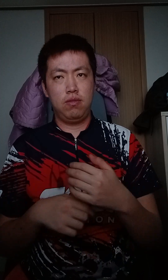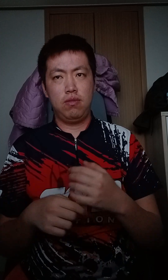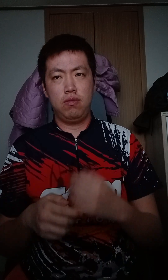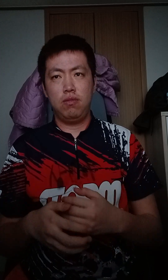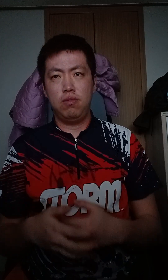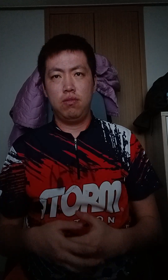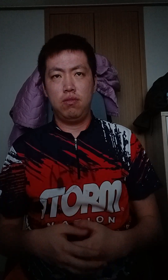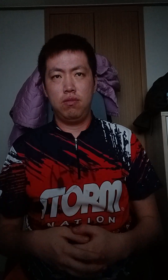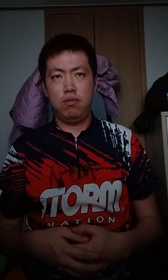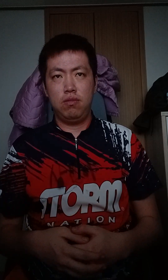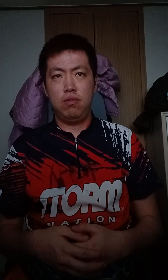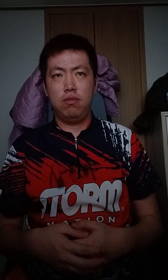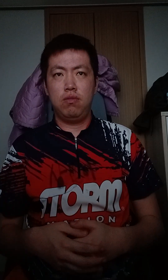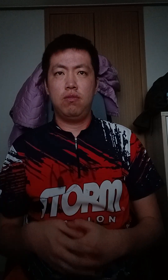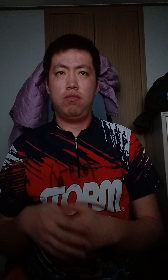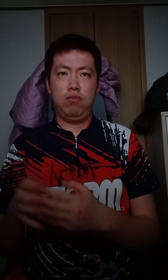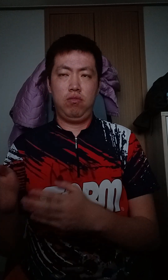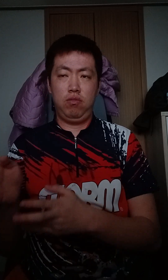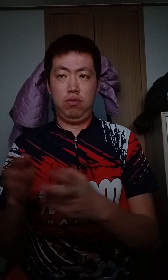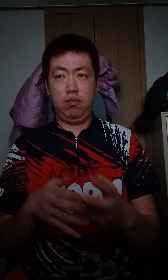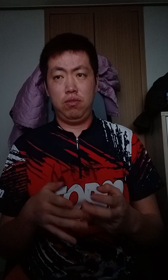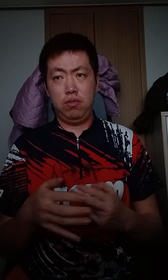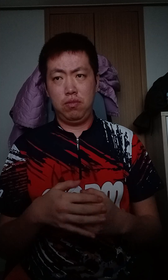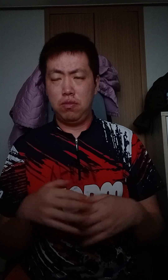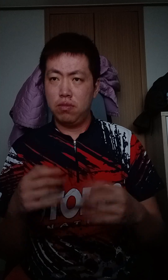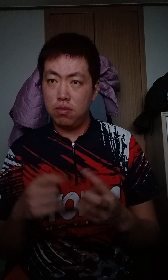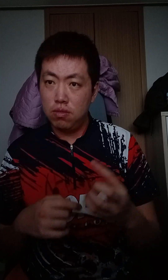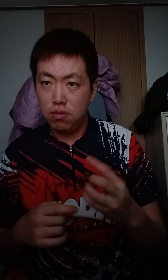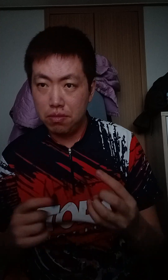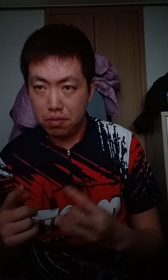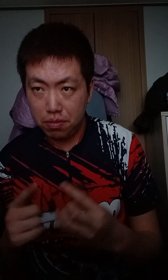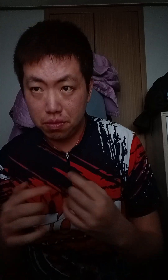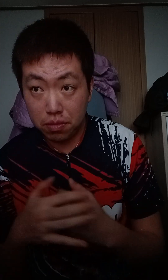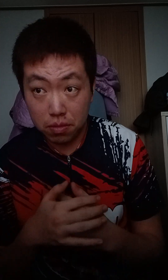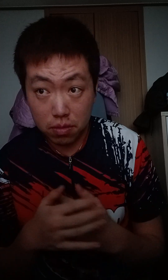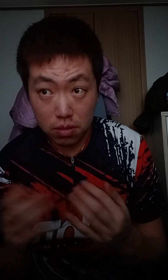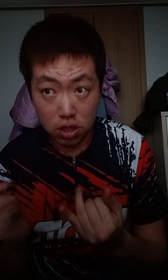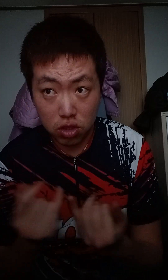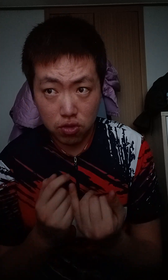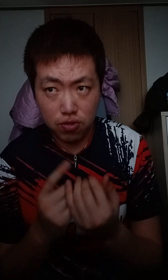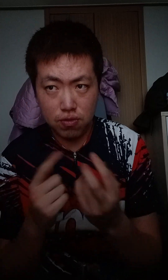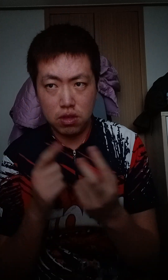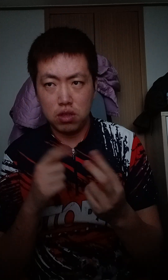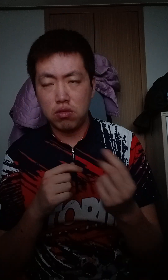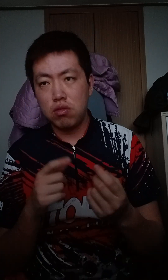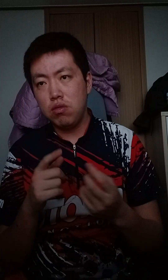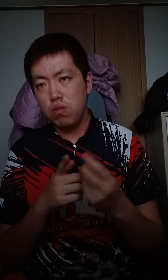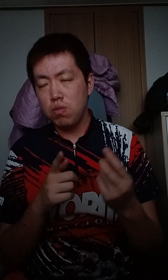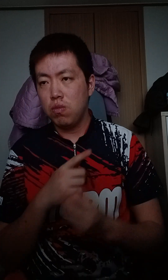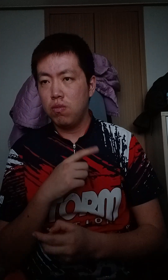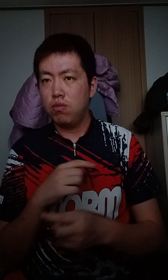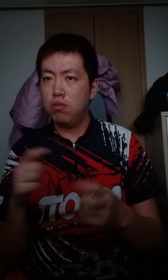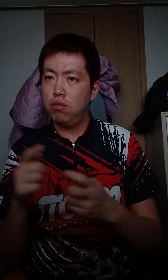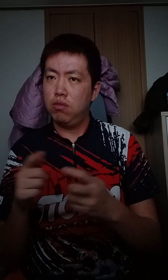같아요. 야외에서 화장실을 가르치는 걸 좀 꺼려하세요. 들어가는 입구부터 저렇게 경사로가 돼